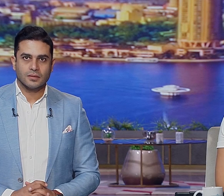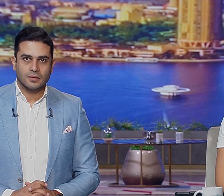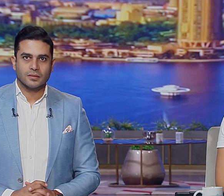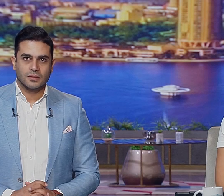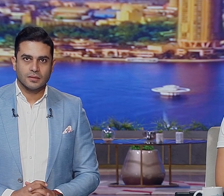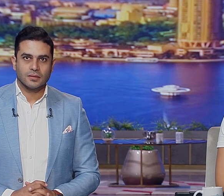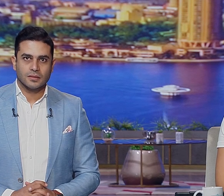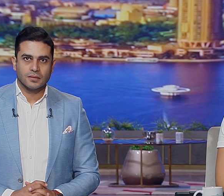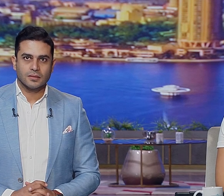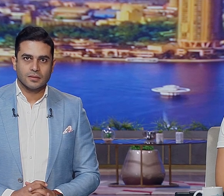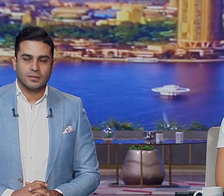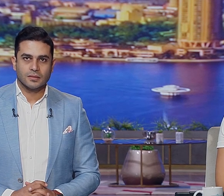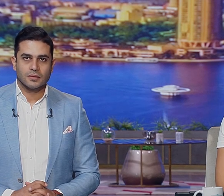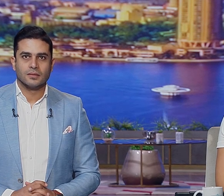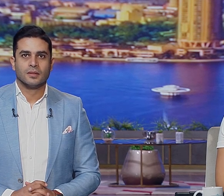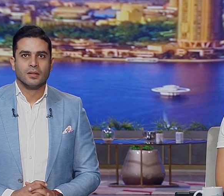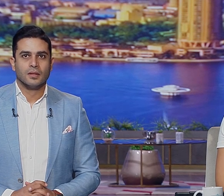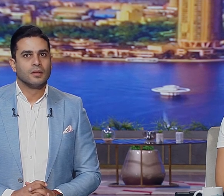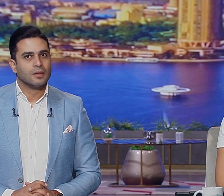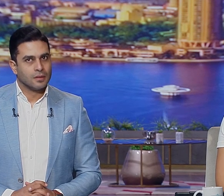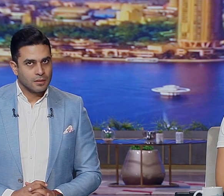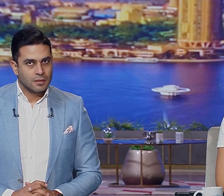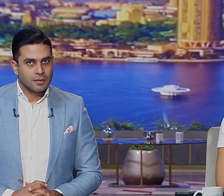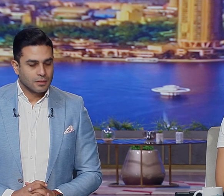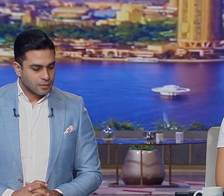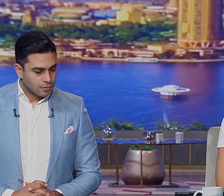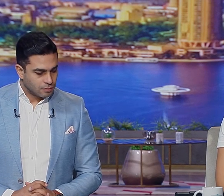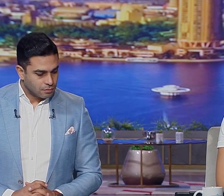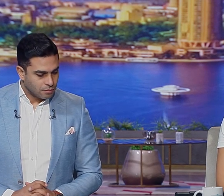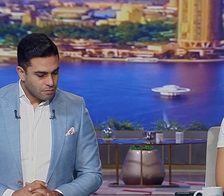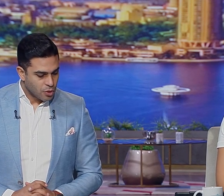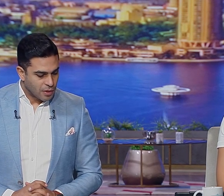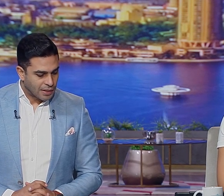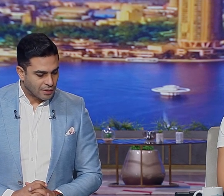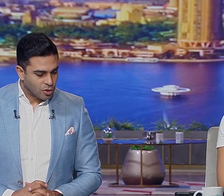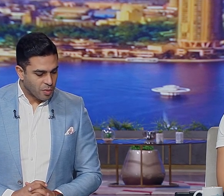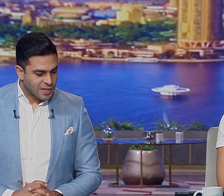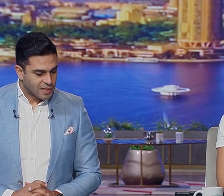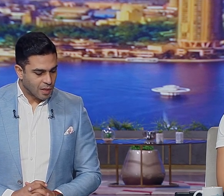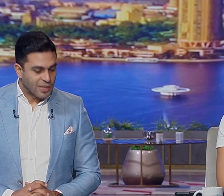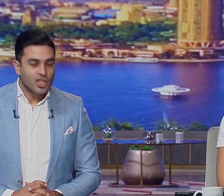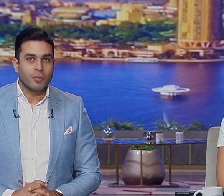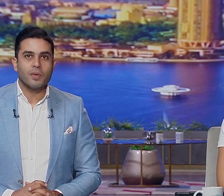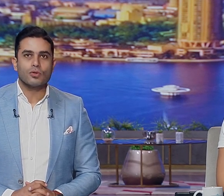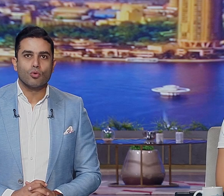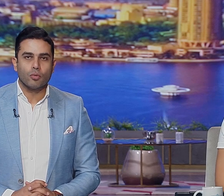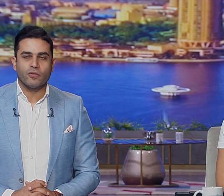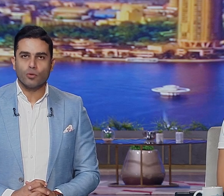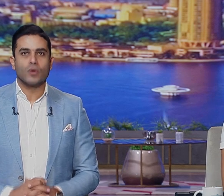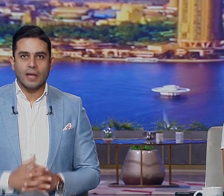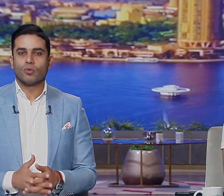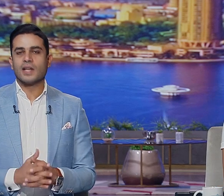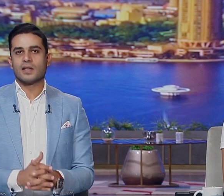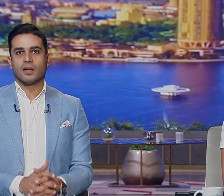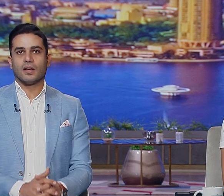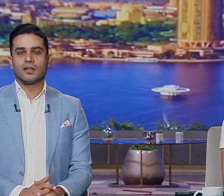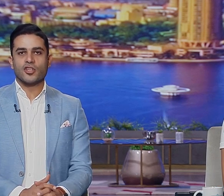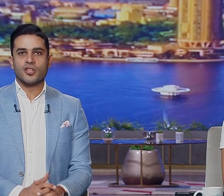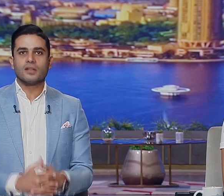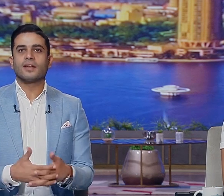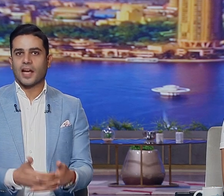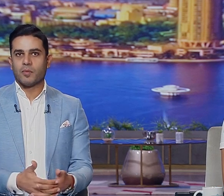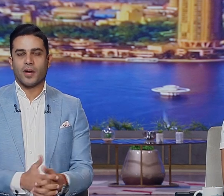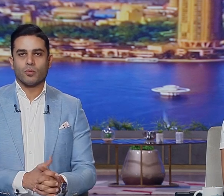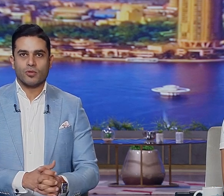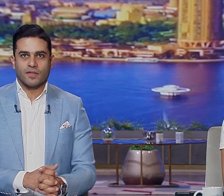ولو قدر بسيط من ثقافة لغة الإشارة، لأن لو الأصم راح في مكان مش الكادر الطبي بس، كمان شعب مصر كله مفروض يكون عنده هذا القدر